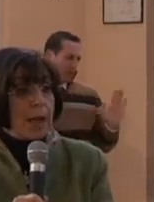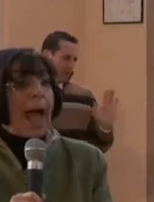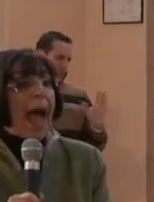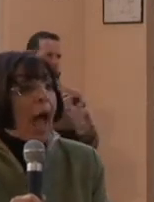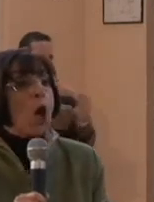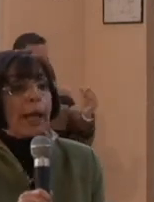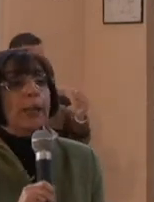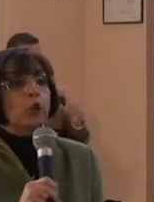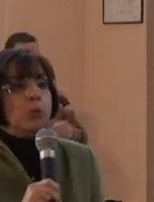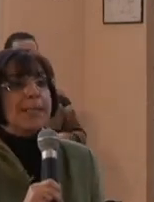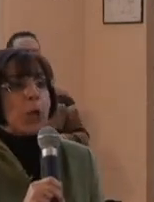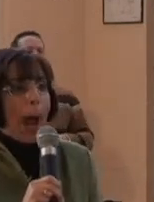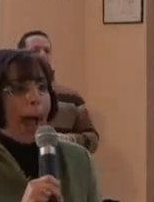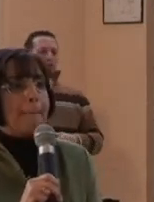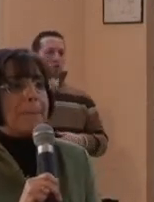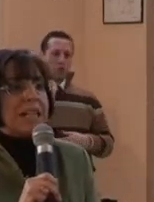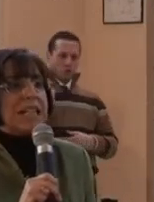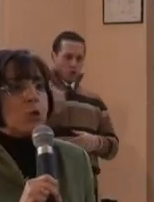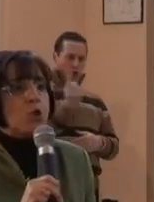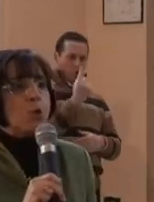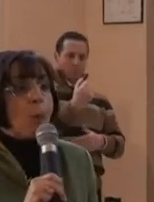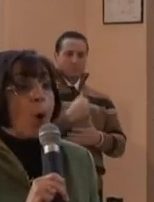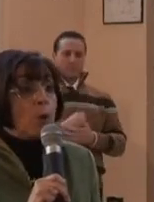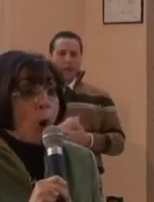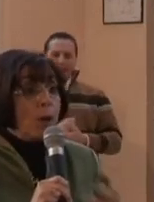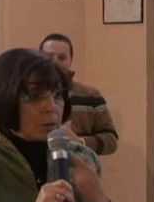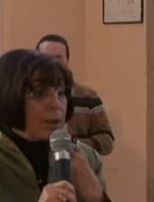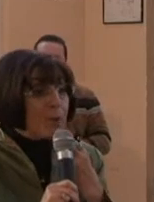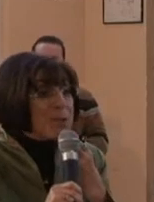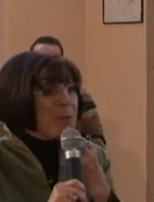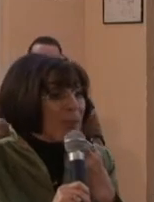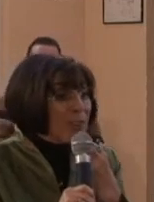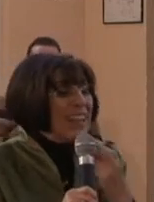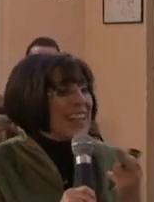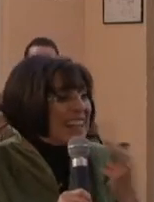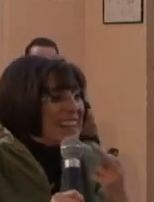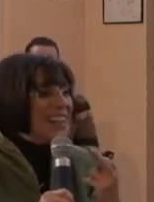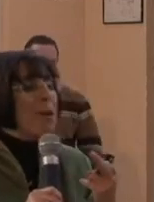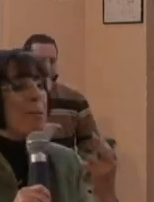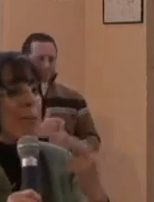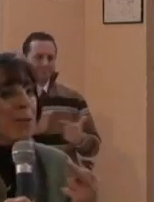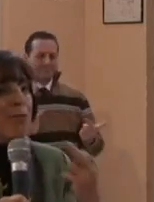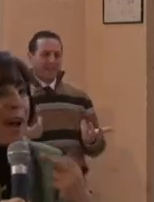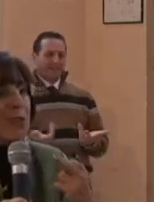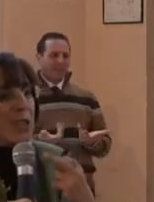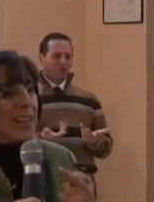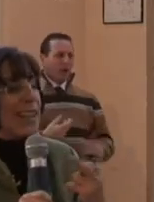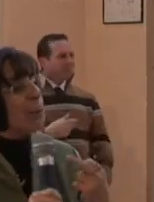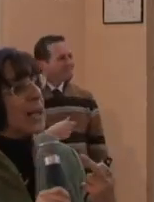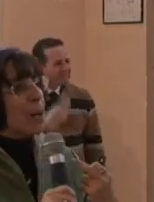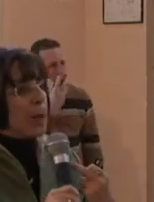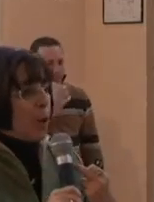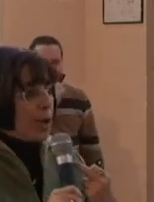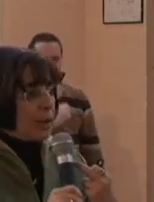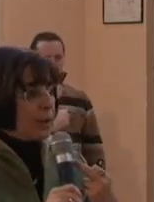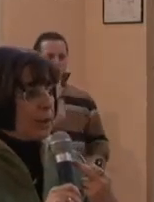sordi incominciano a parlare in questo modo, no? In questo modo rende meno facile